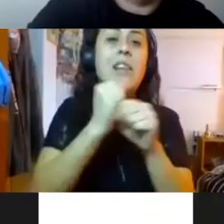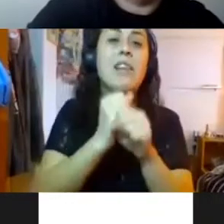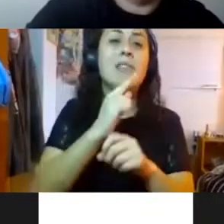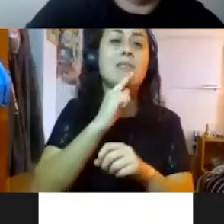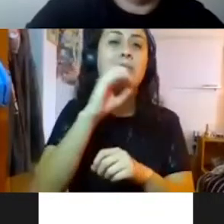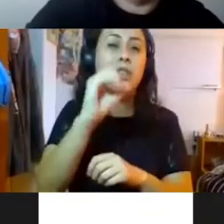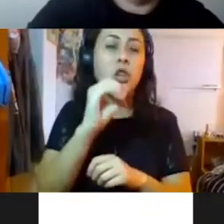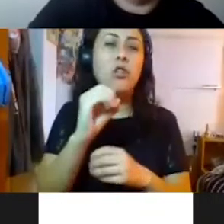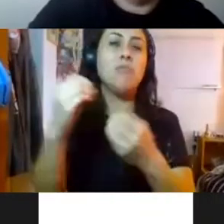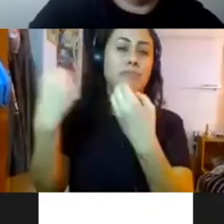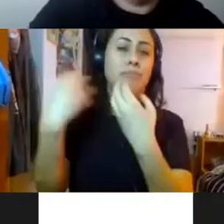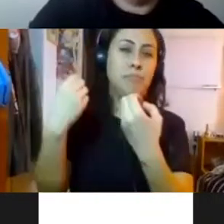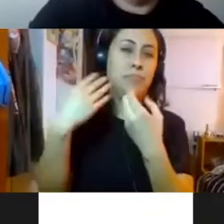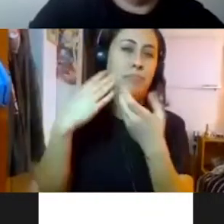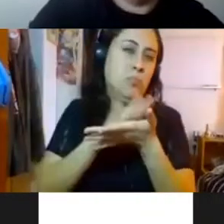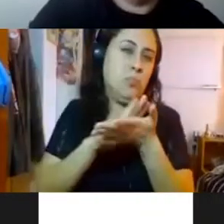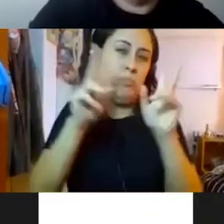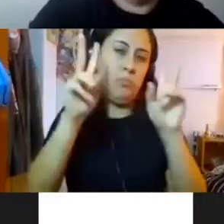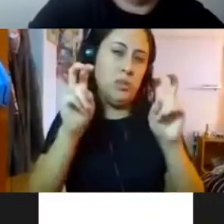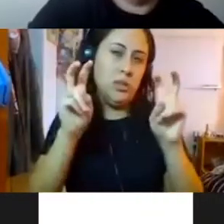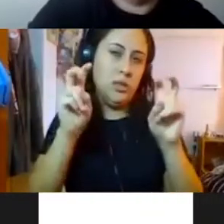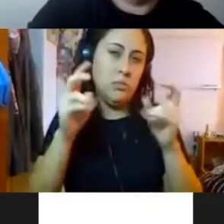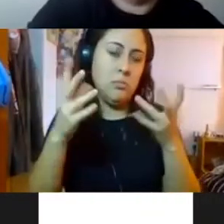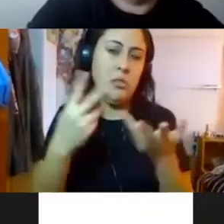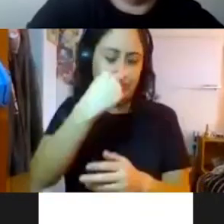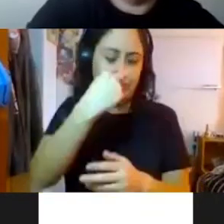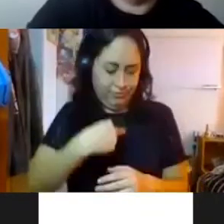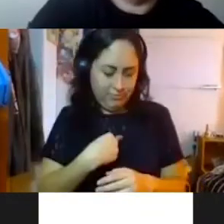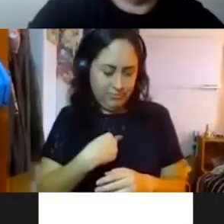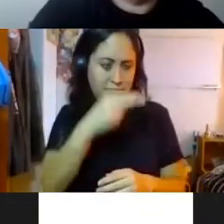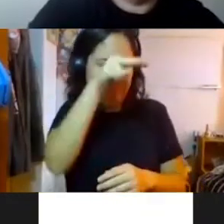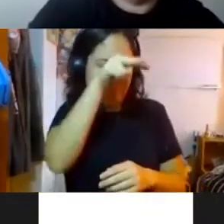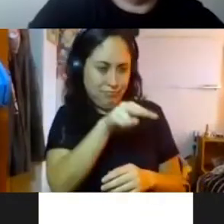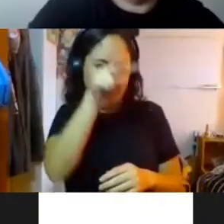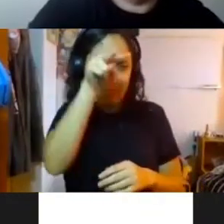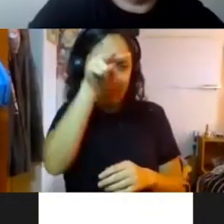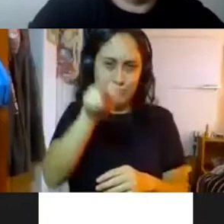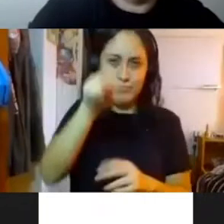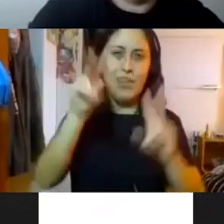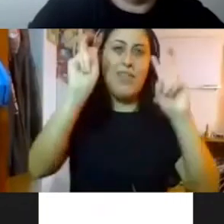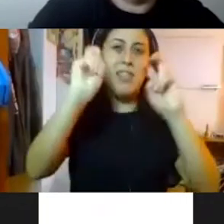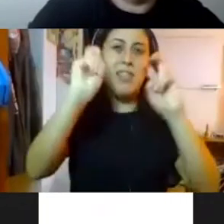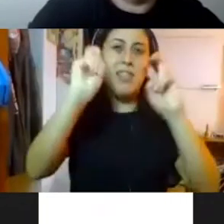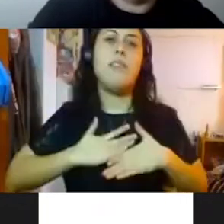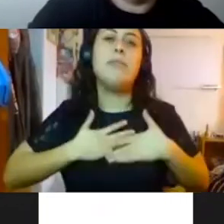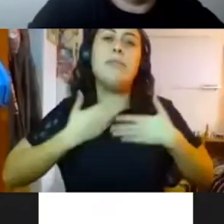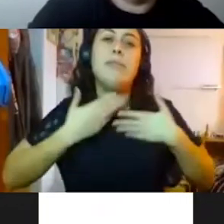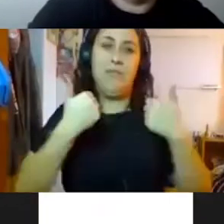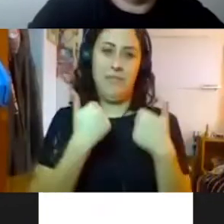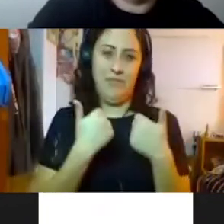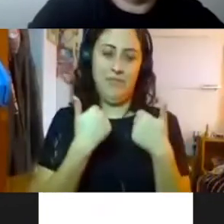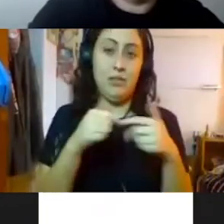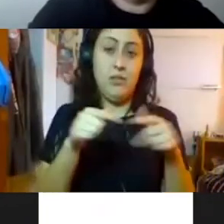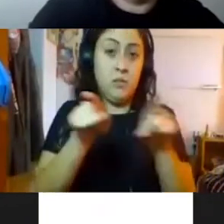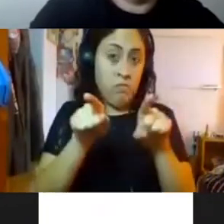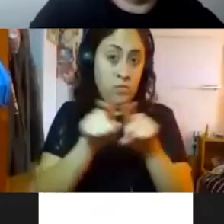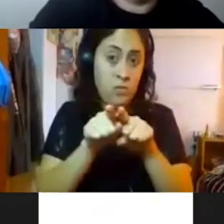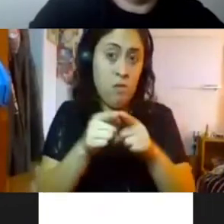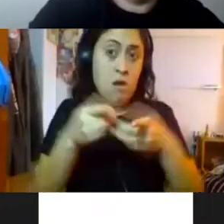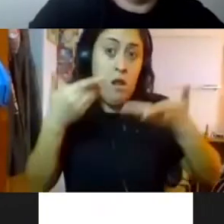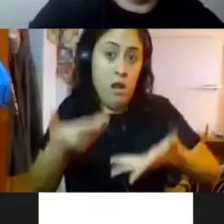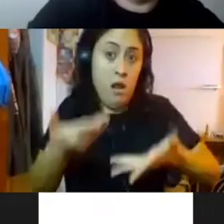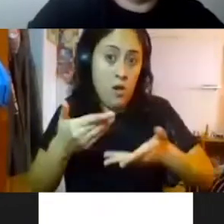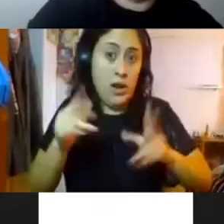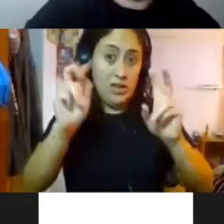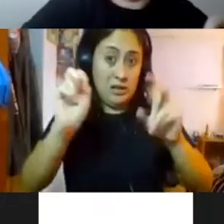experiencias en donde hemos podido revisarnos desde el ámbito del bienestar. Sin embargo, igualmente ahora este espacio de